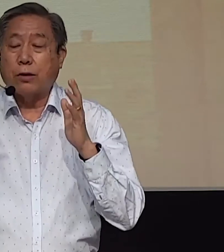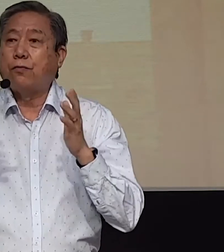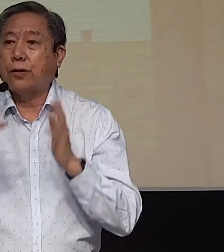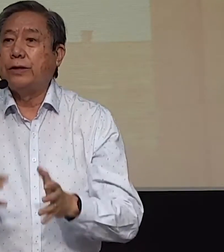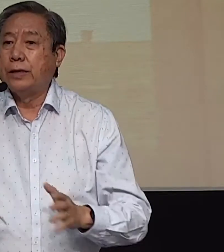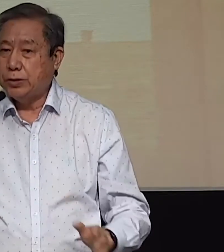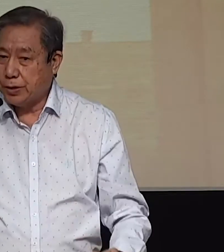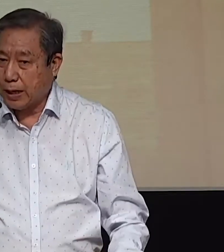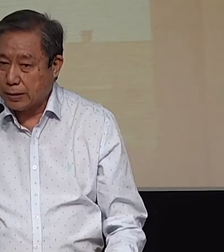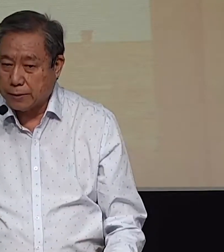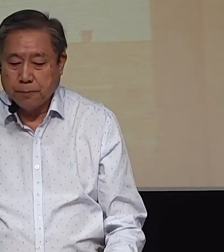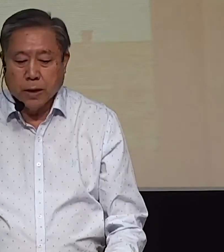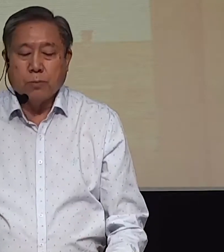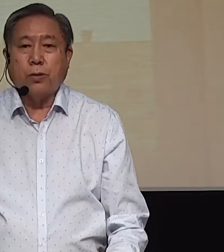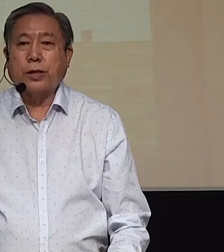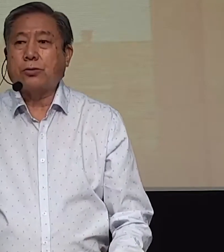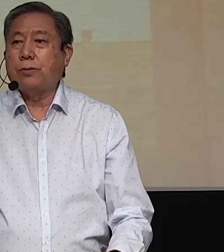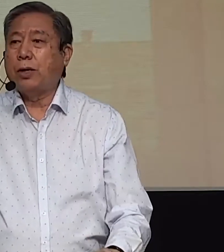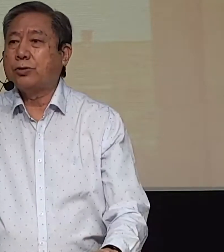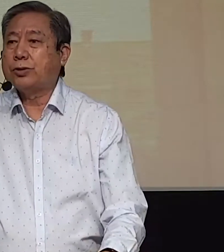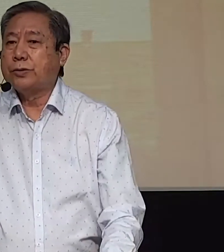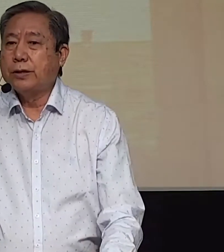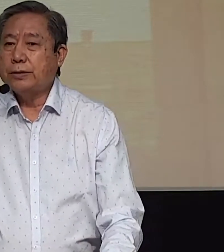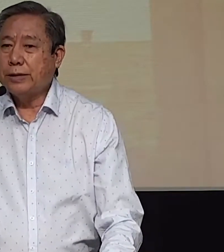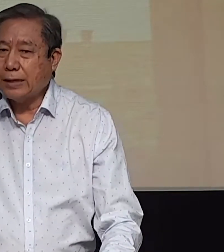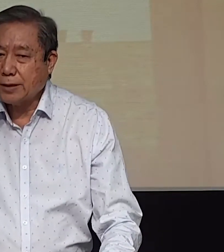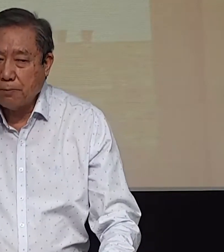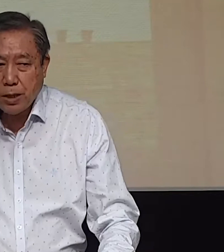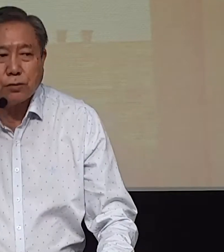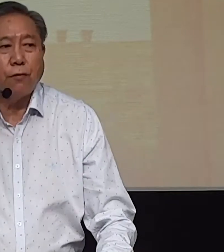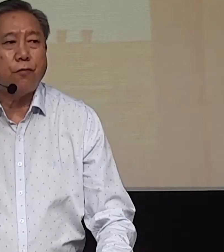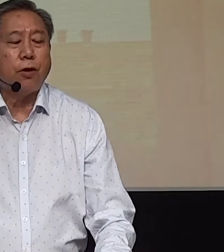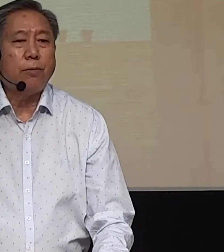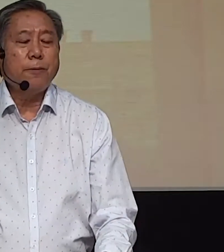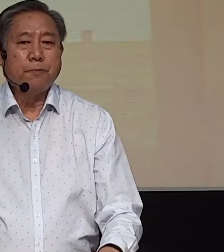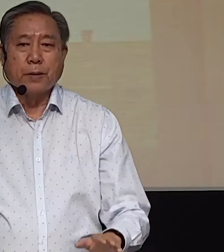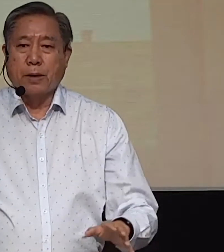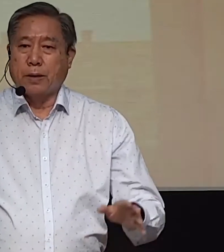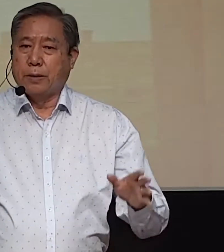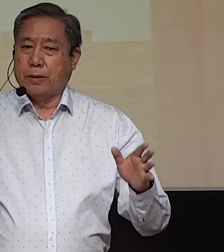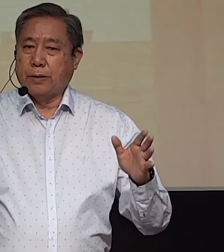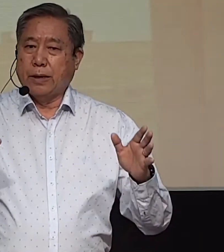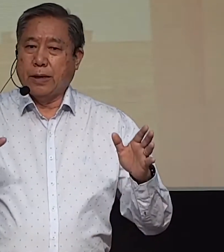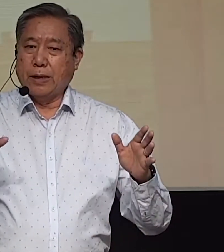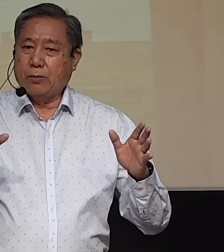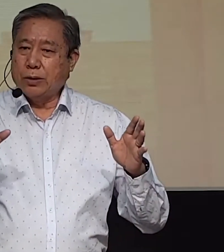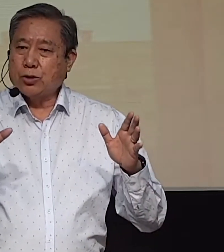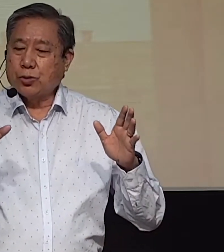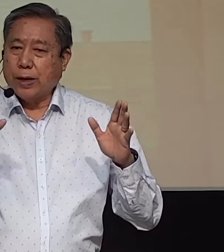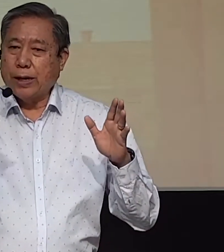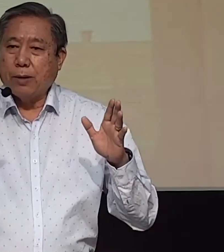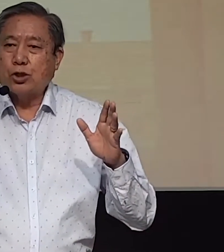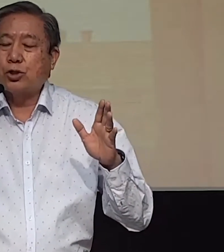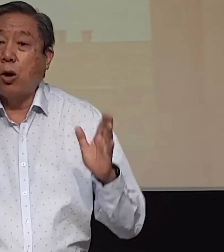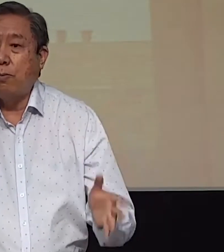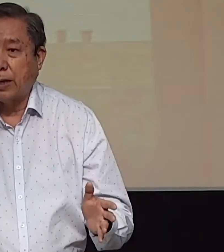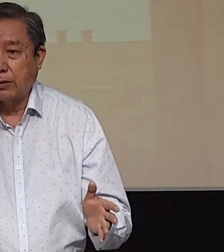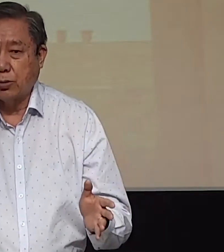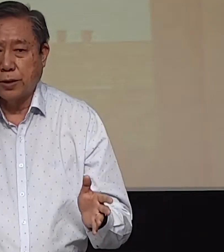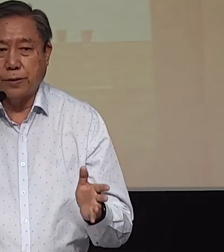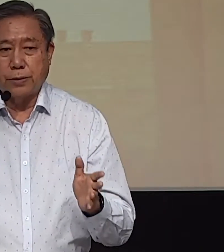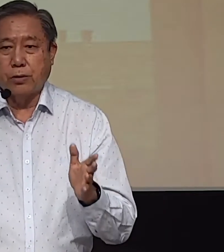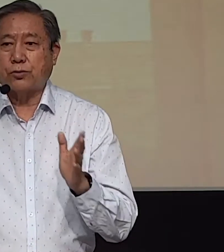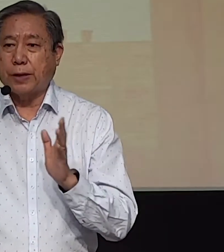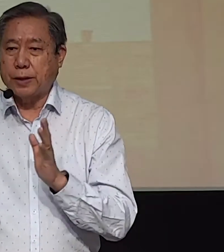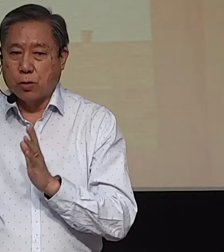do varão foi tirada. Portanto, irmãos, dessa mesma forma, isso é uma sombra